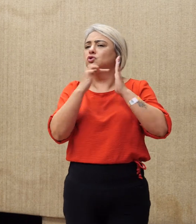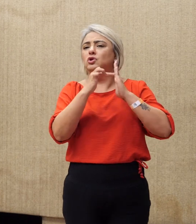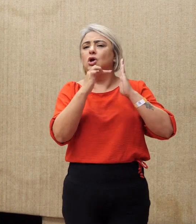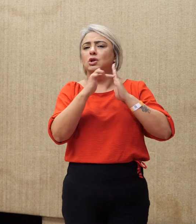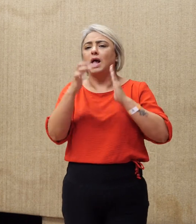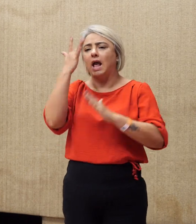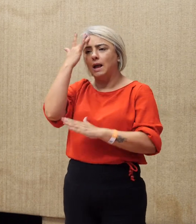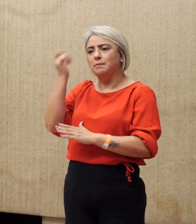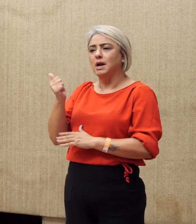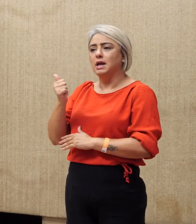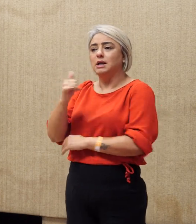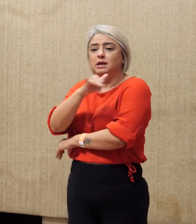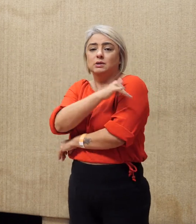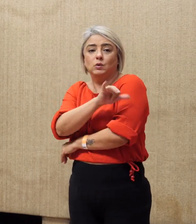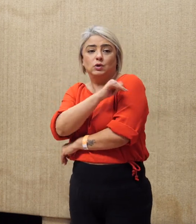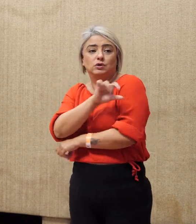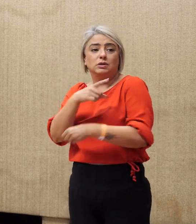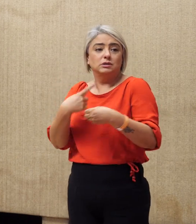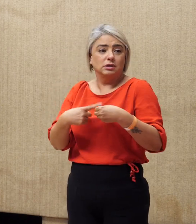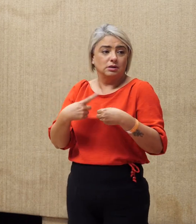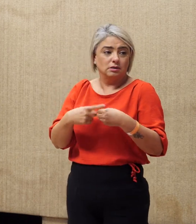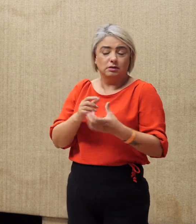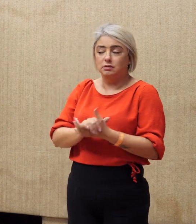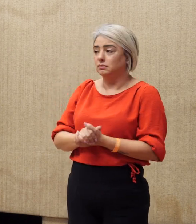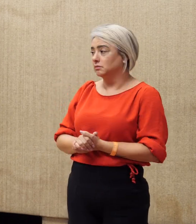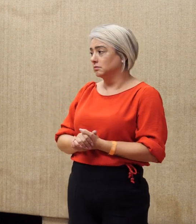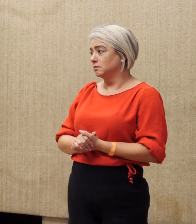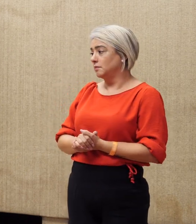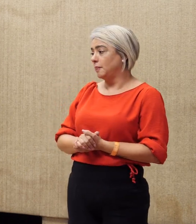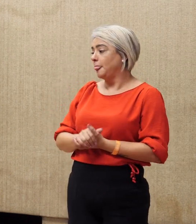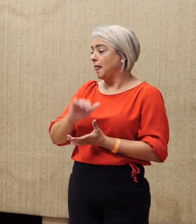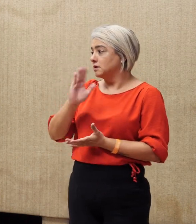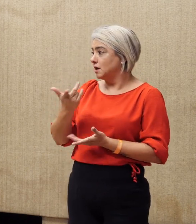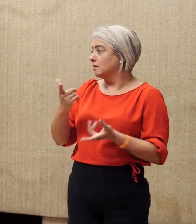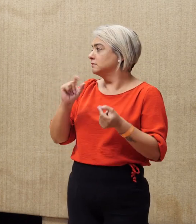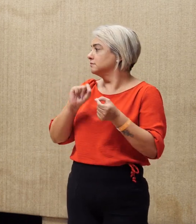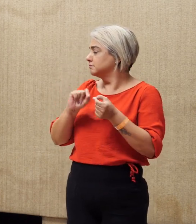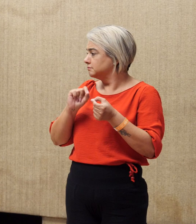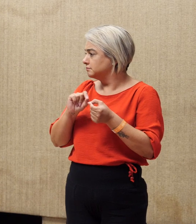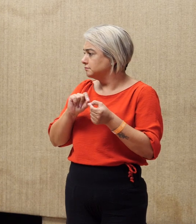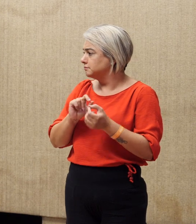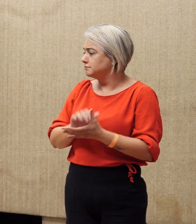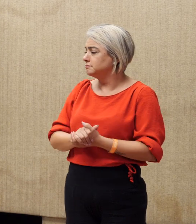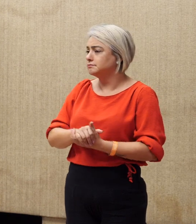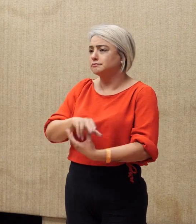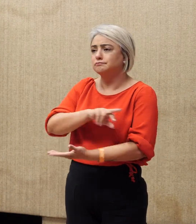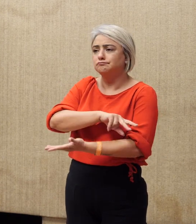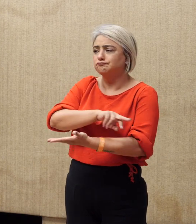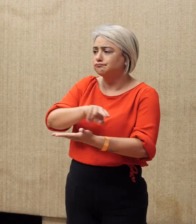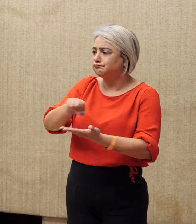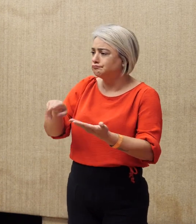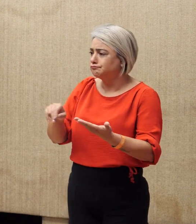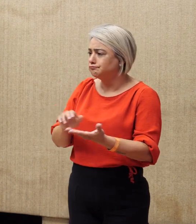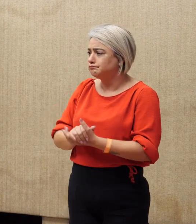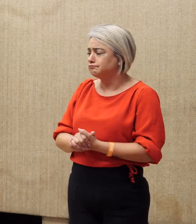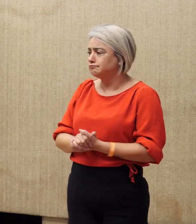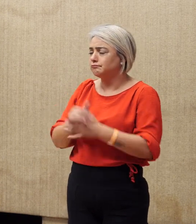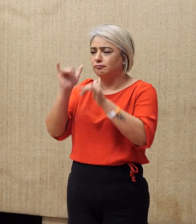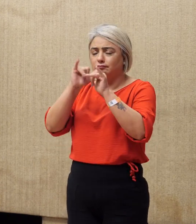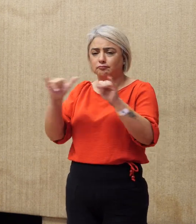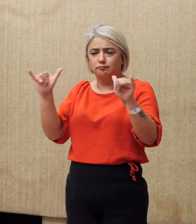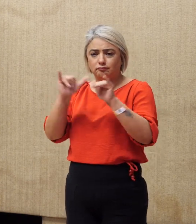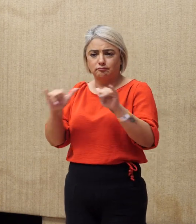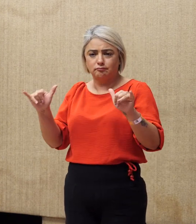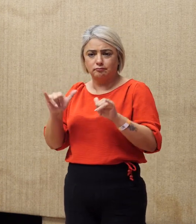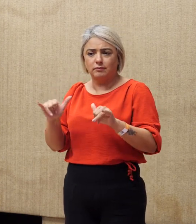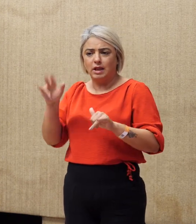dia de amanhã na cidade do Rio de Janeiro. E já fizeram várias... anúncios